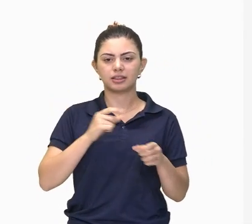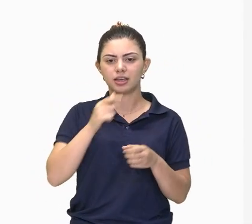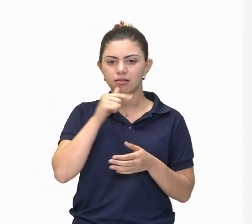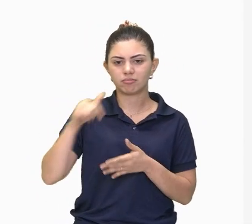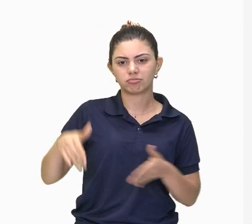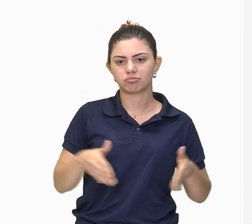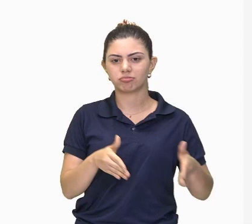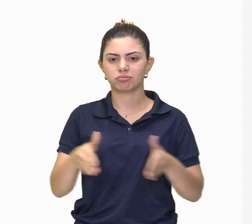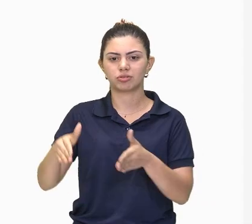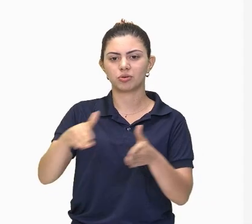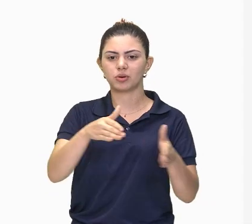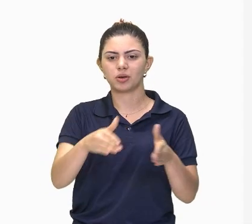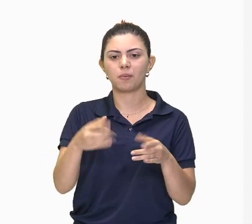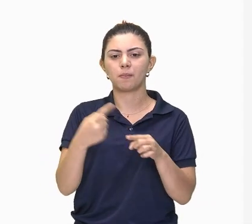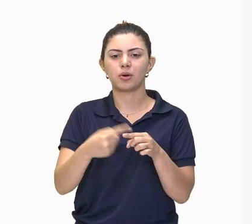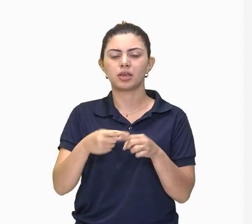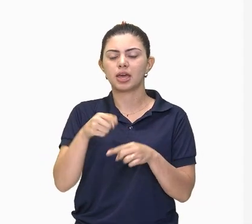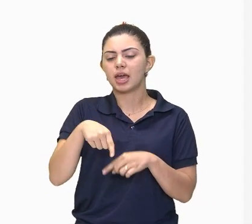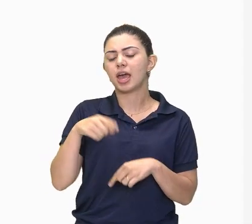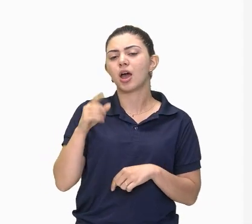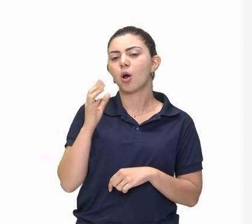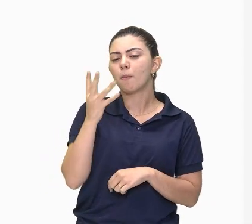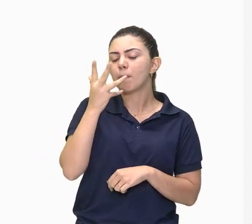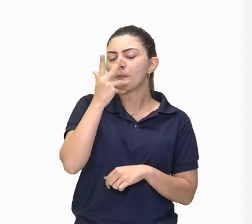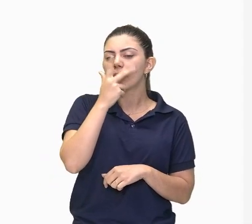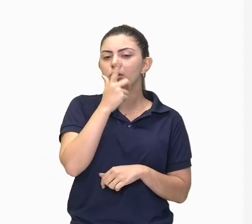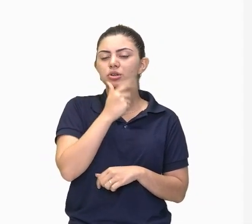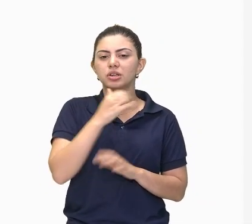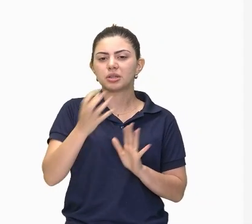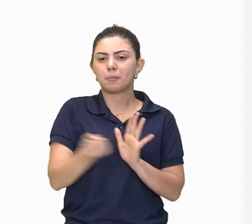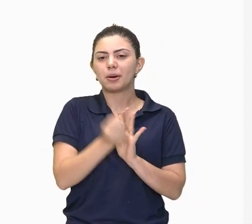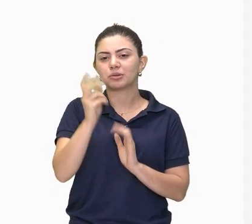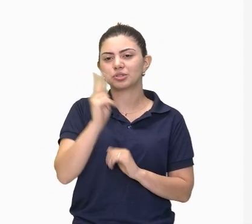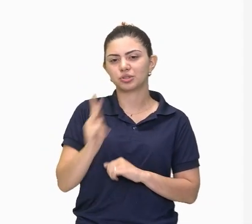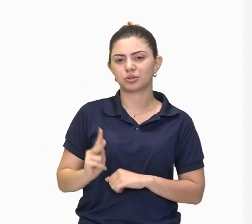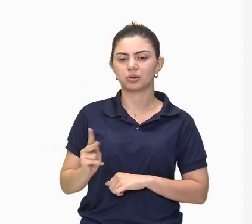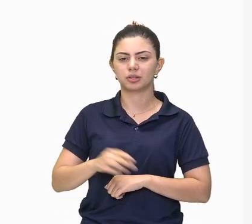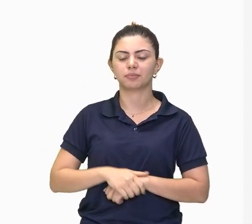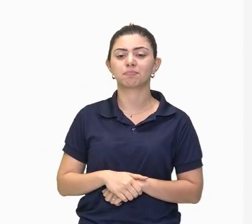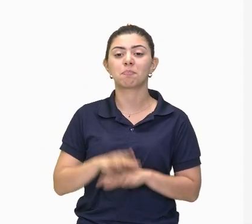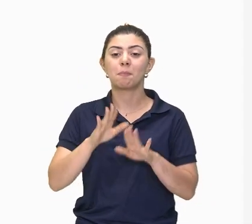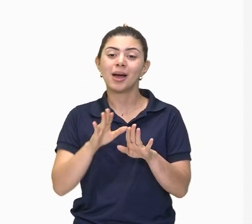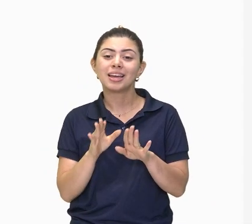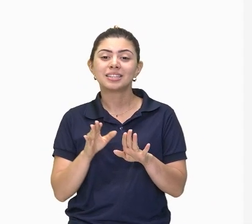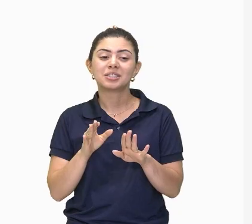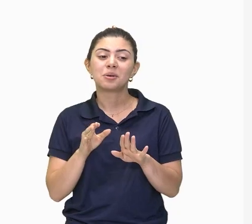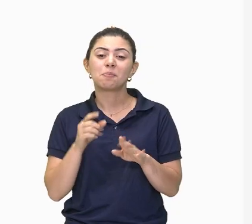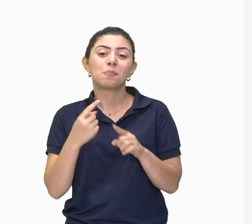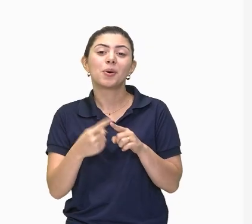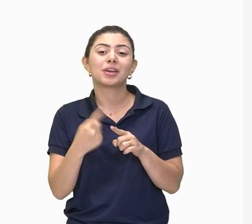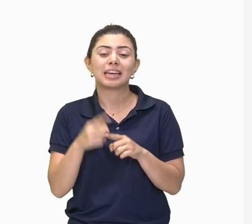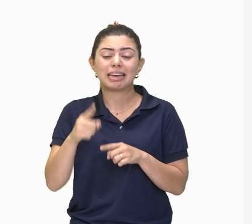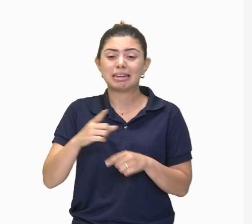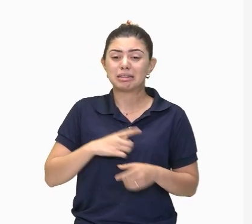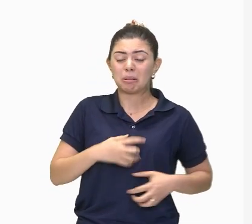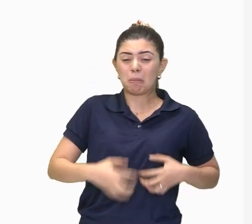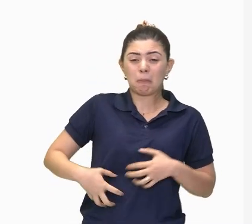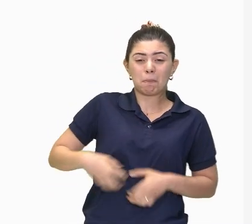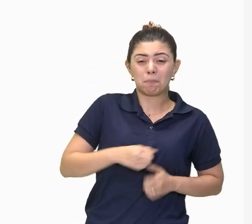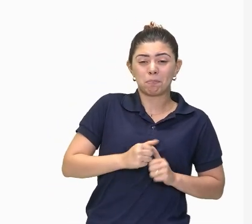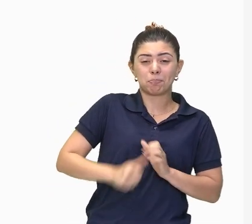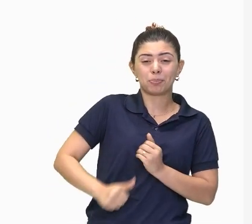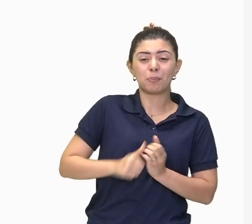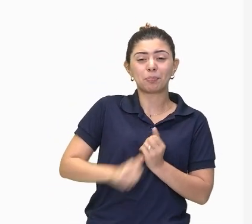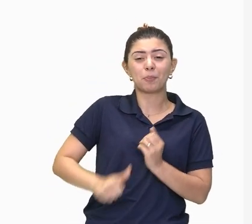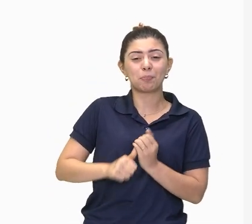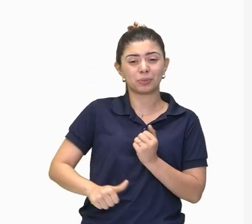Ipiranga por ser um lugar bonito para o marco histórico. Continuando, e sim por estar com diarreia e por lá ser